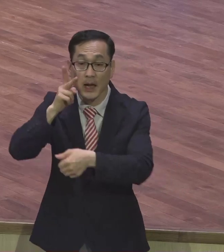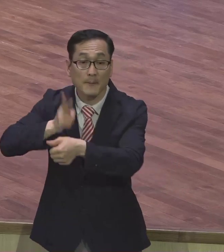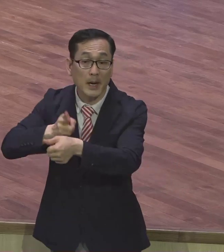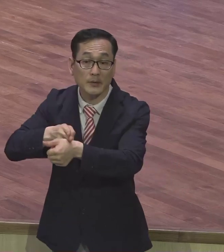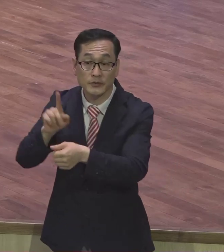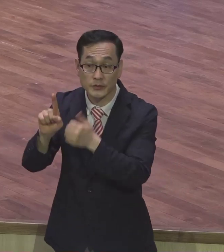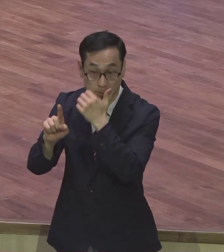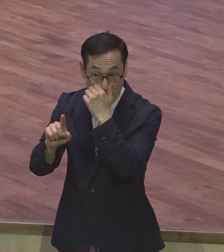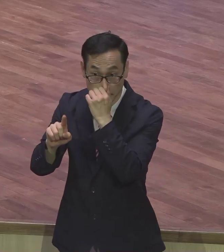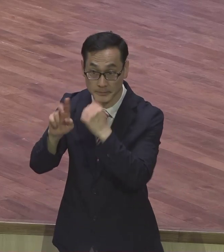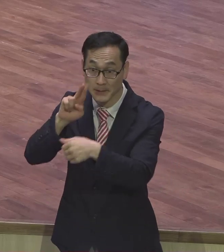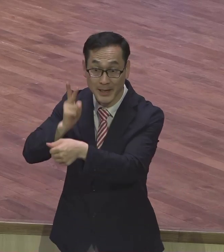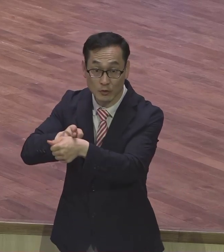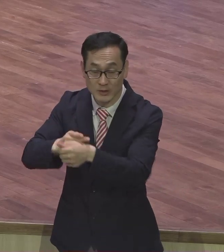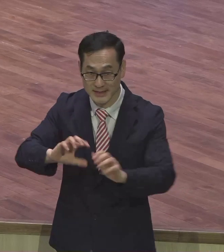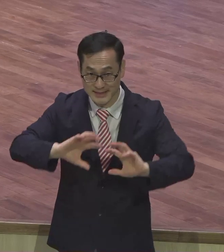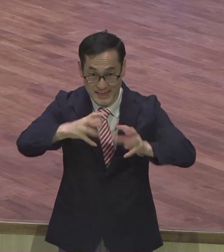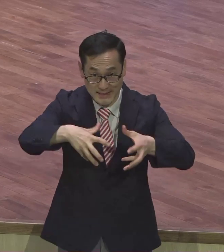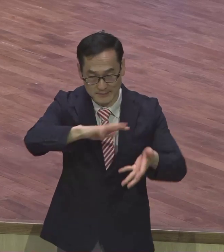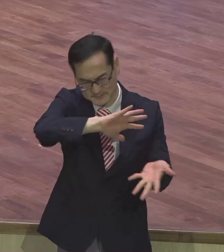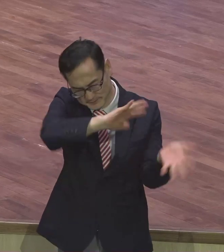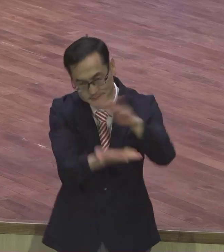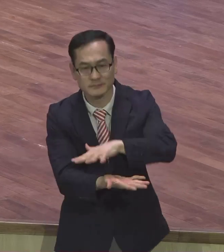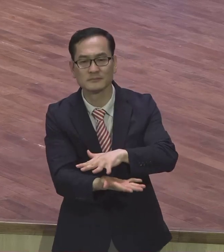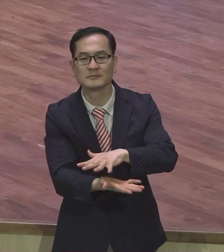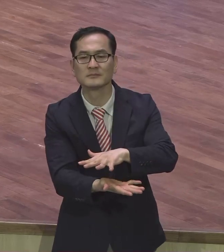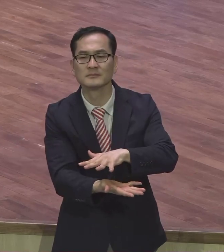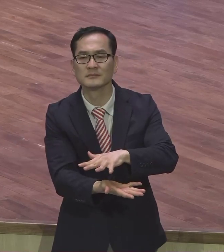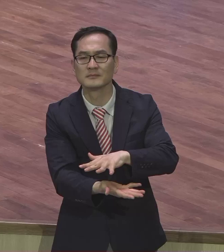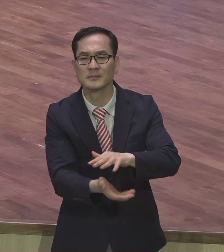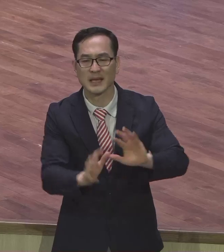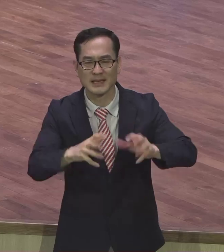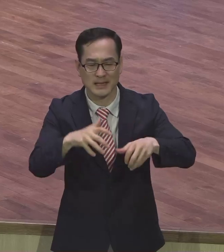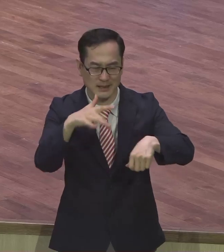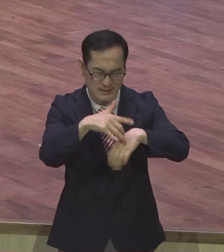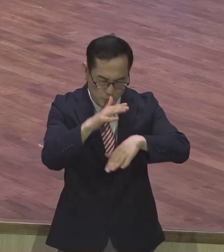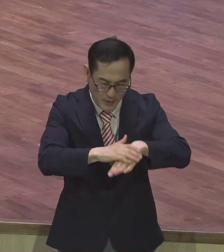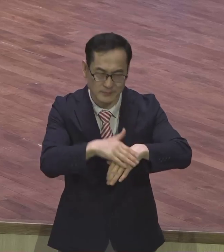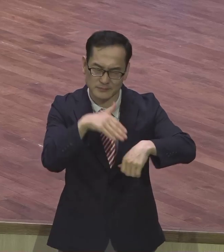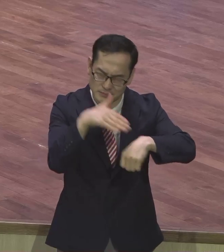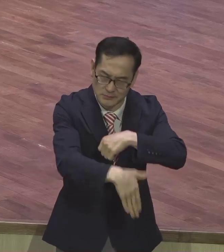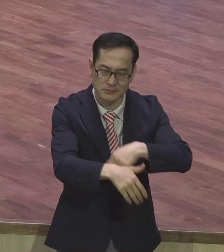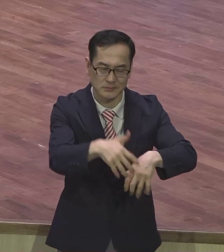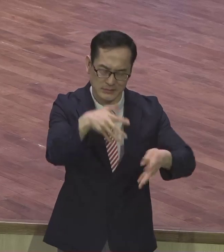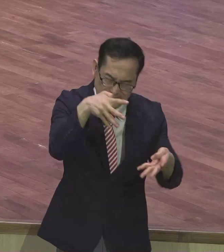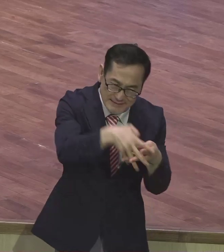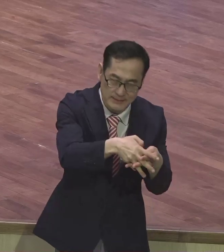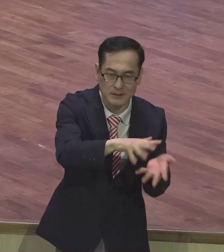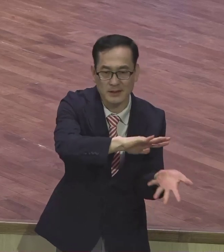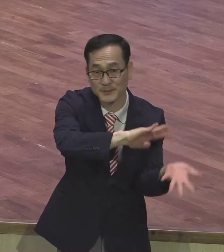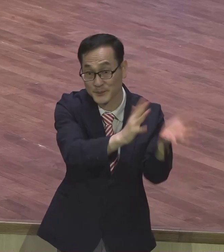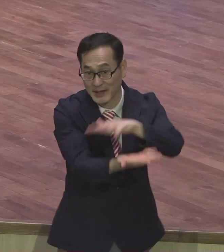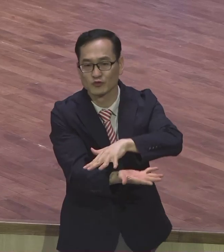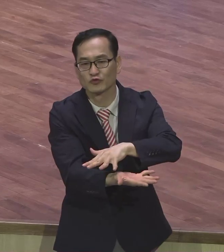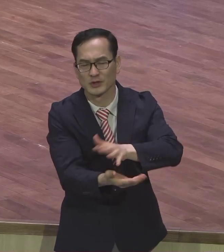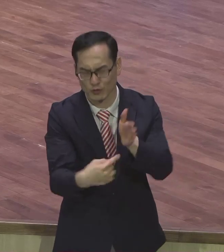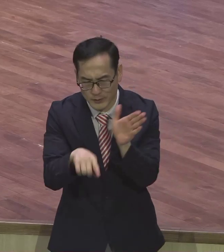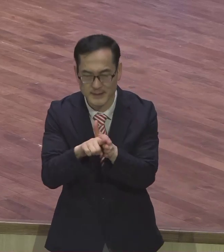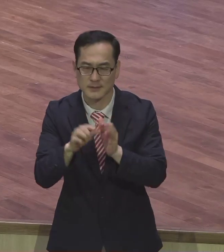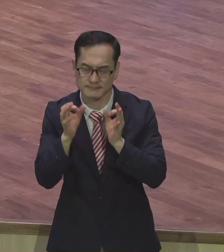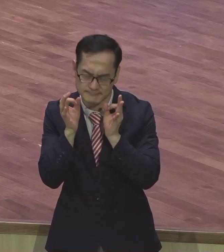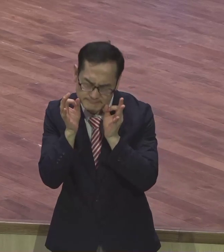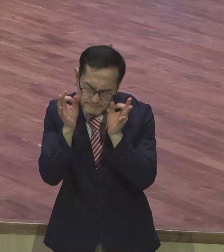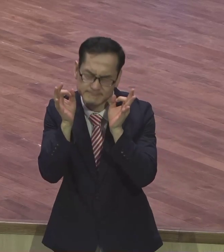바울이 세상의 틀을 바꾸는 세상의 틀을 바꾸는 믿음의 무한 도전을 그렇게 했습니다.